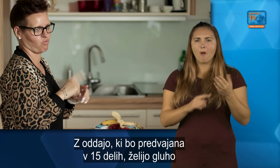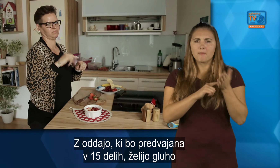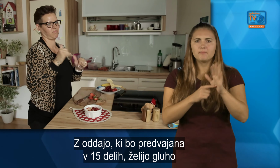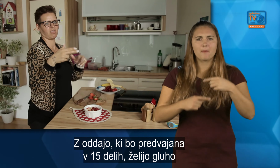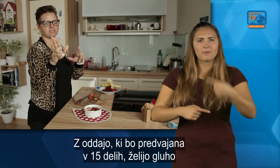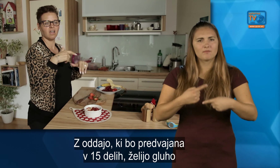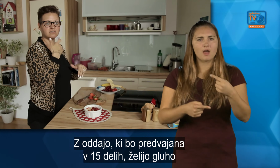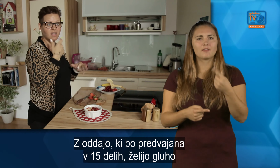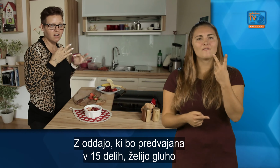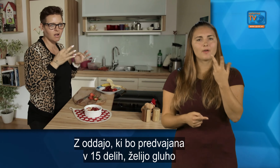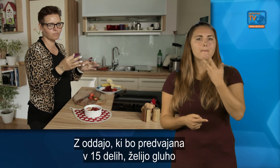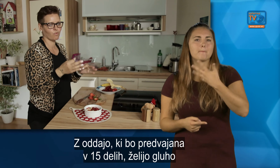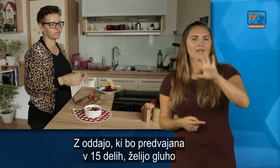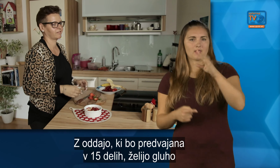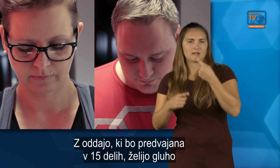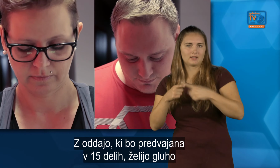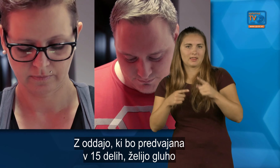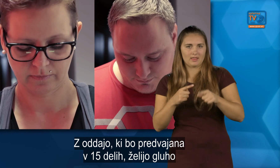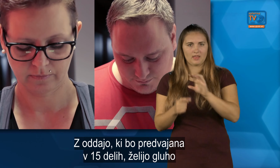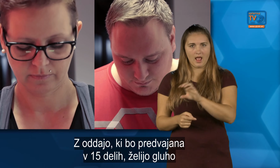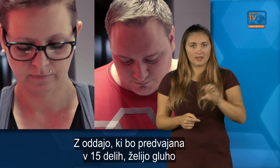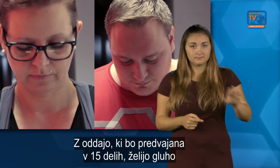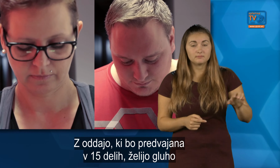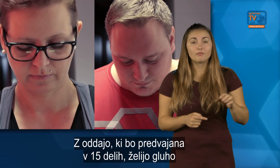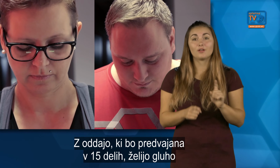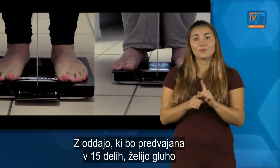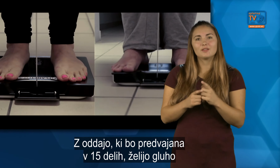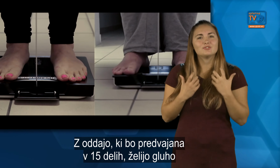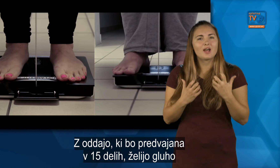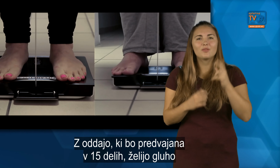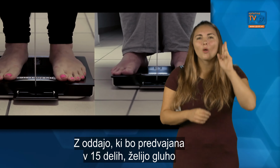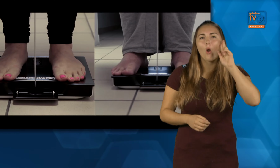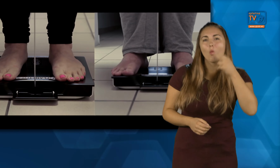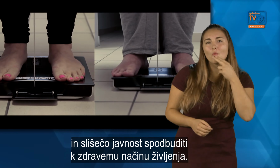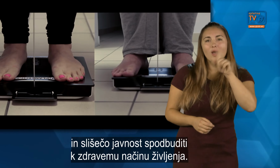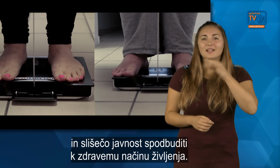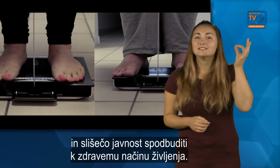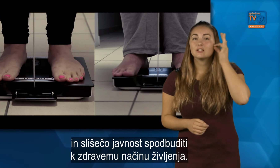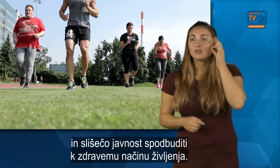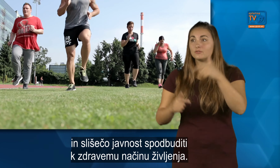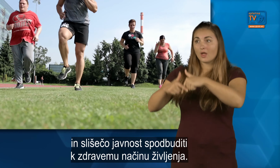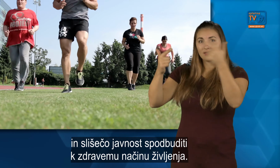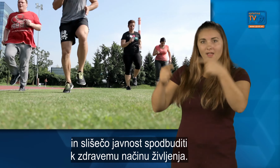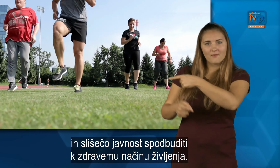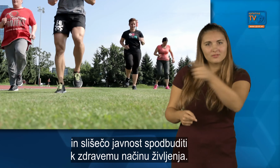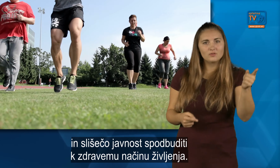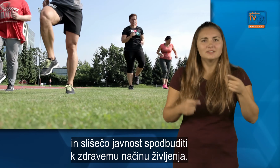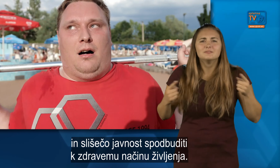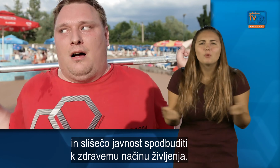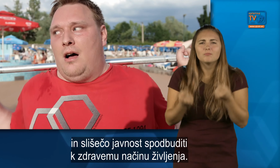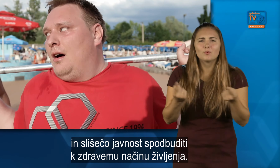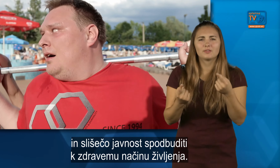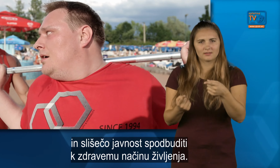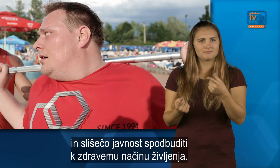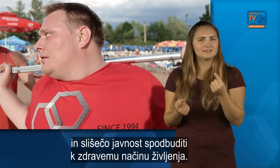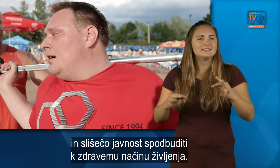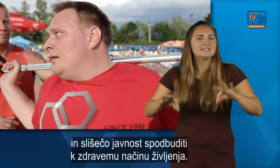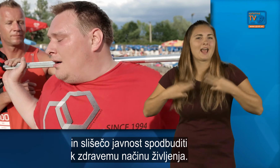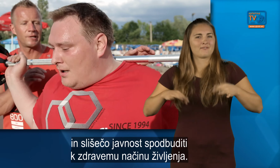bo predvajana v 15 delih, želijo gluho in slišečo javnost spodbuditi k zdravemu načinu